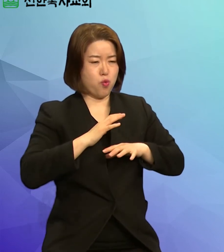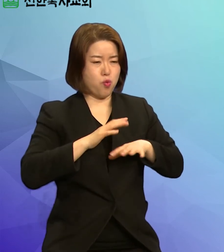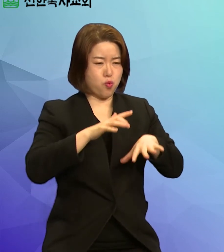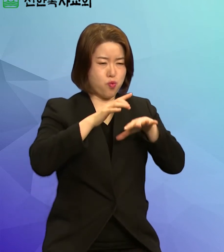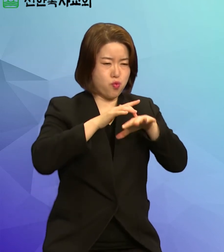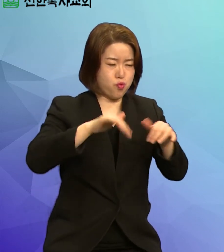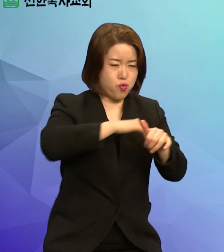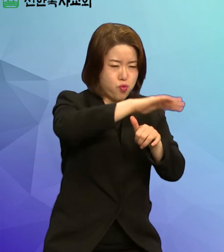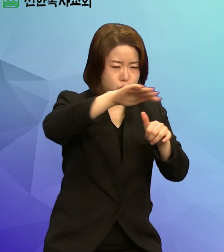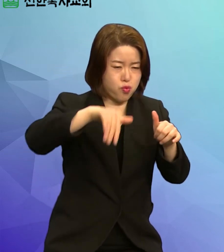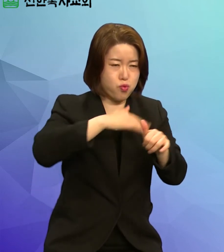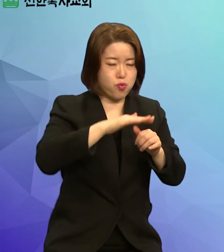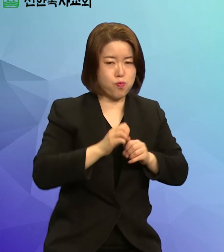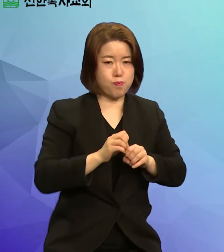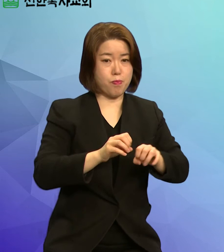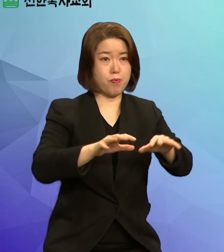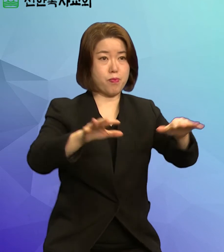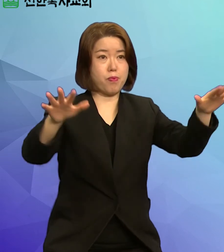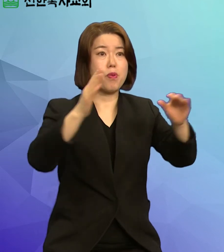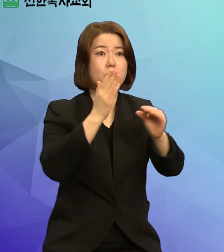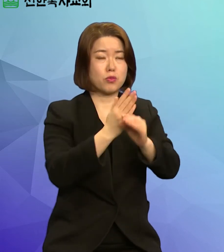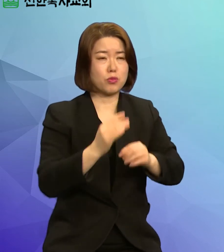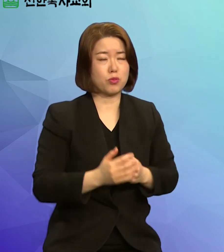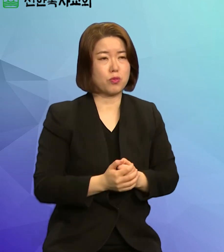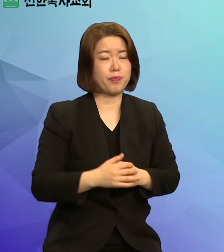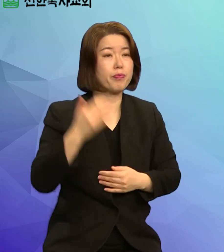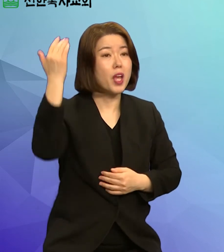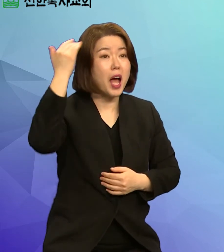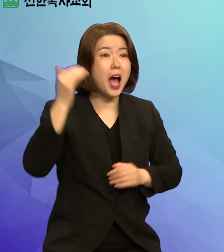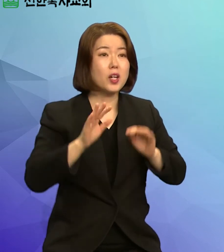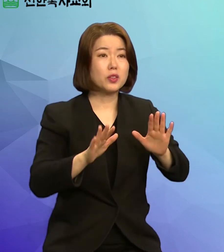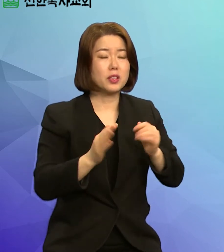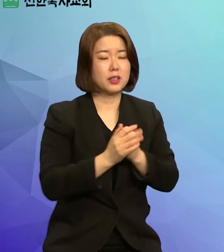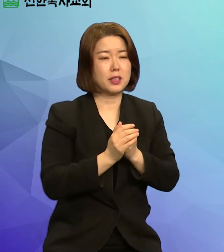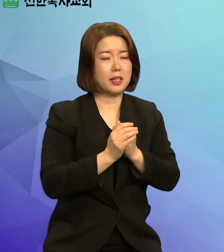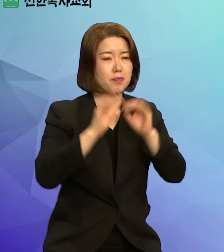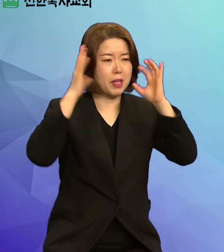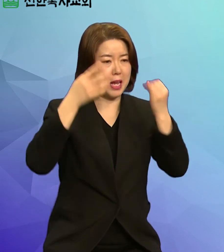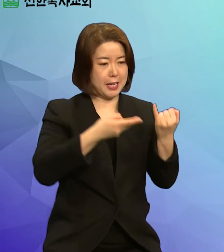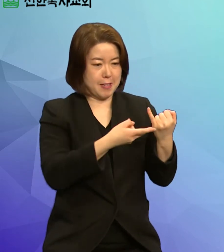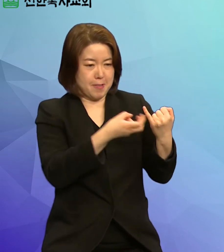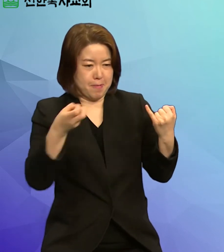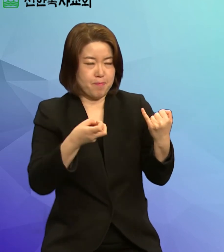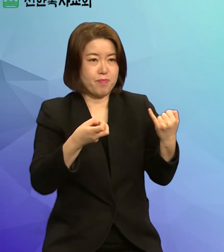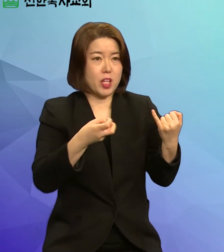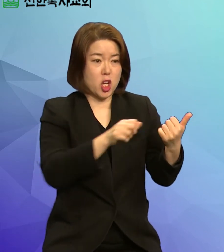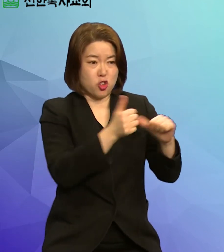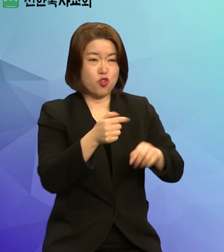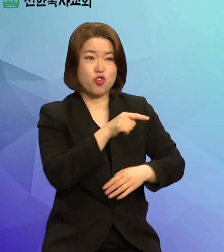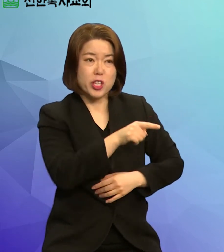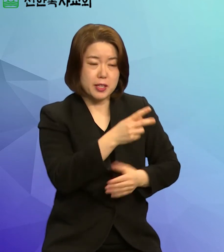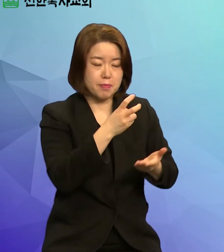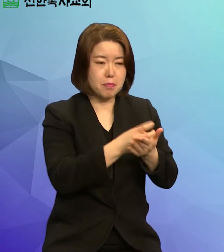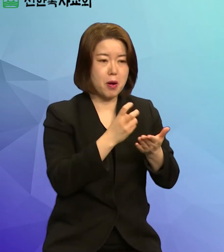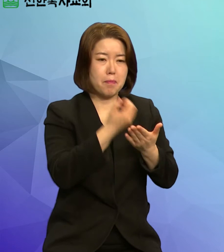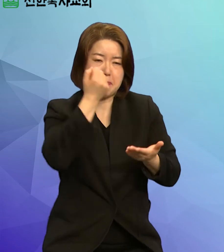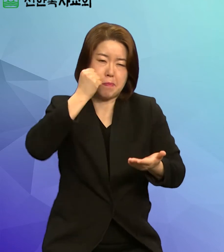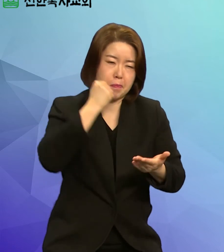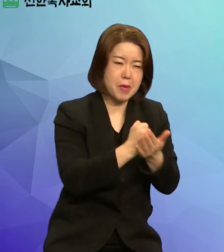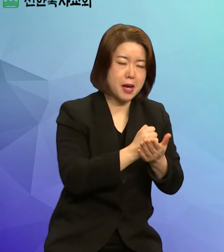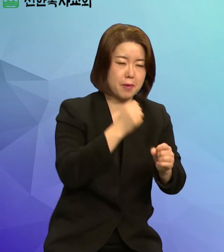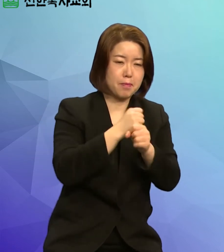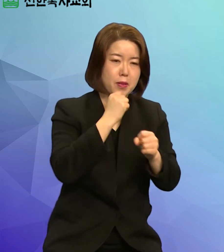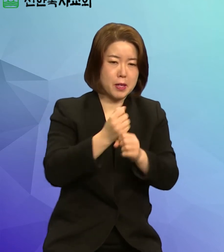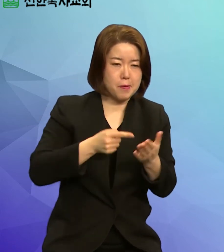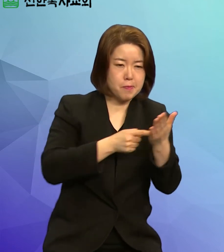전 세계에 퍼져갑니다. 우리나라도 이제는 낙태를 합법화하려고 하는 그런 시도가